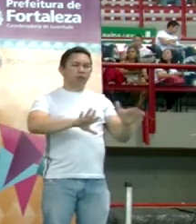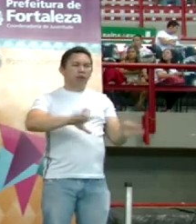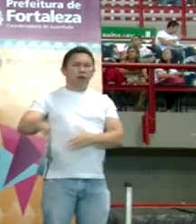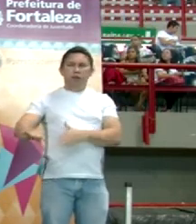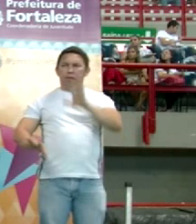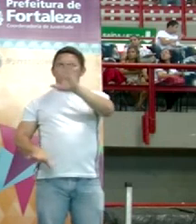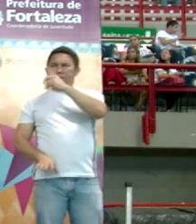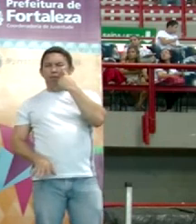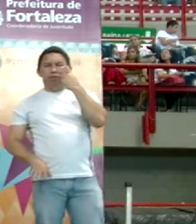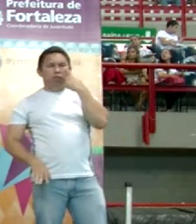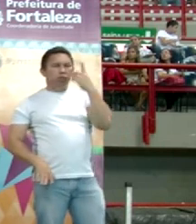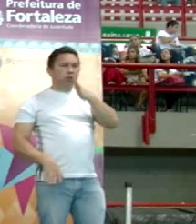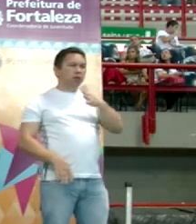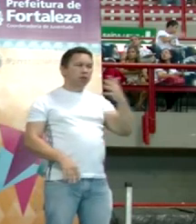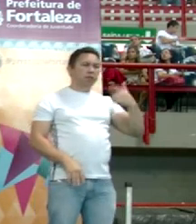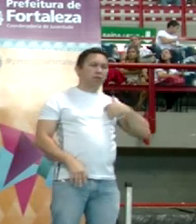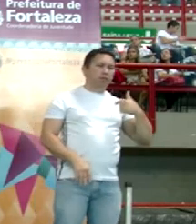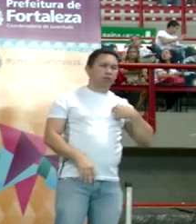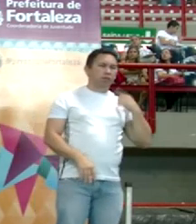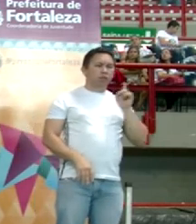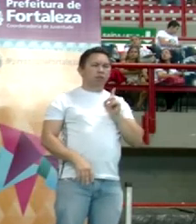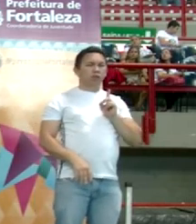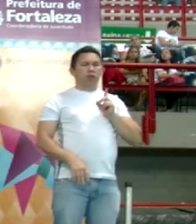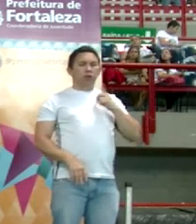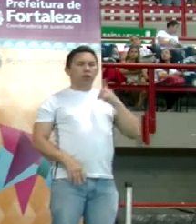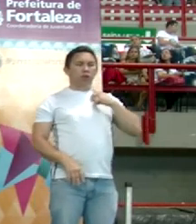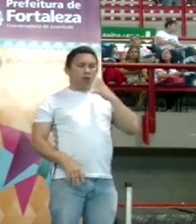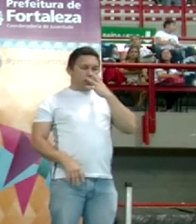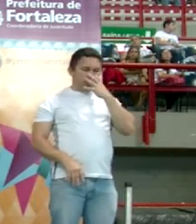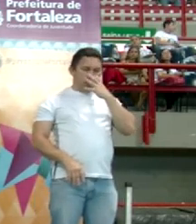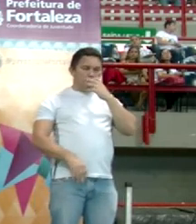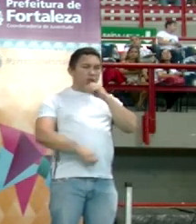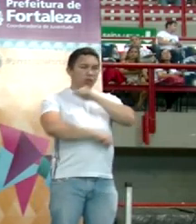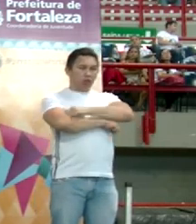Vamos ver aqui um trechinho de um telejornal?